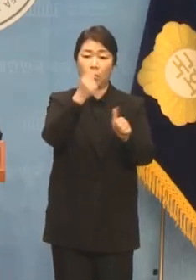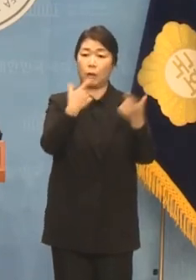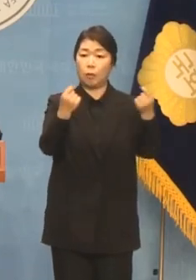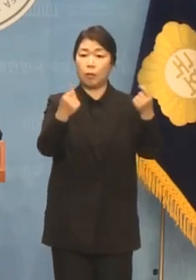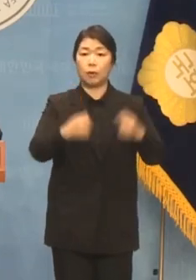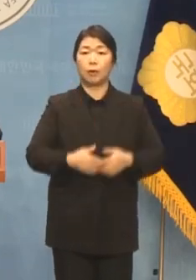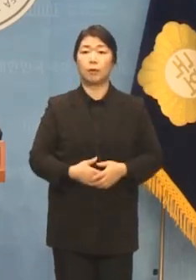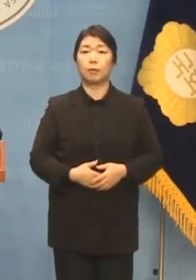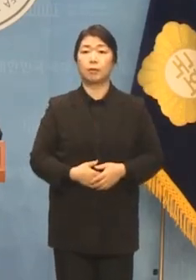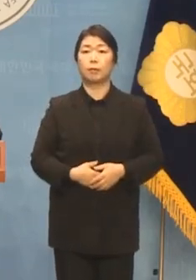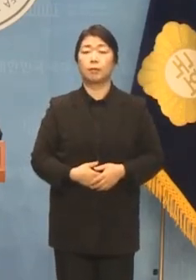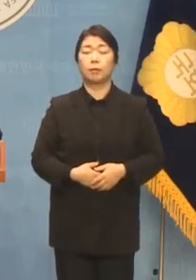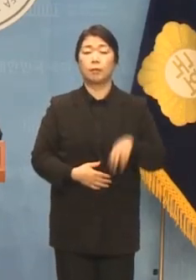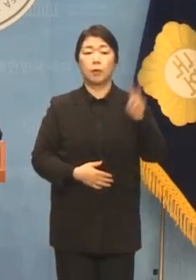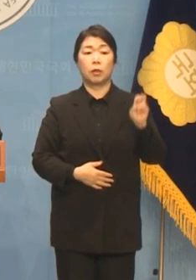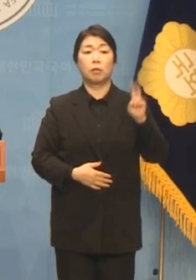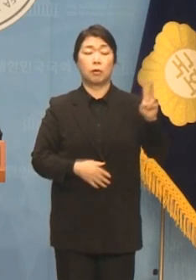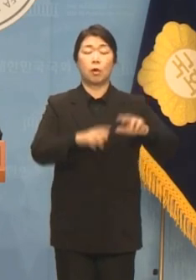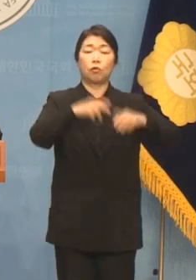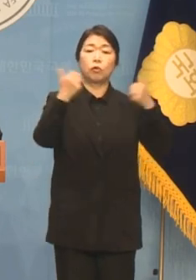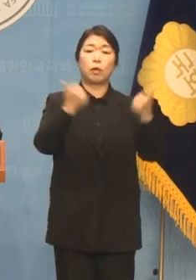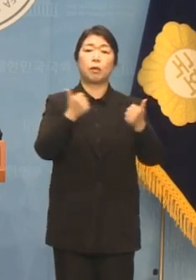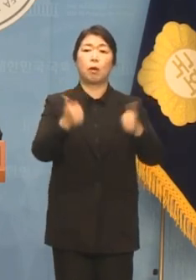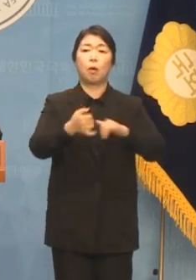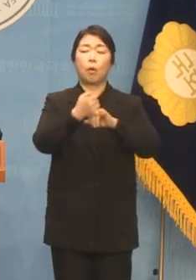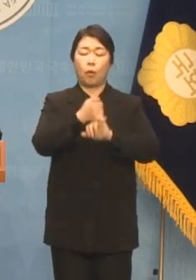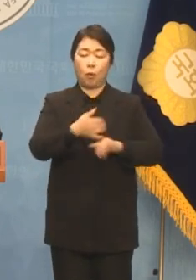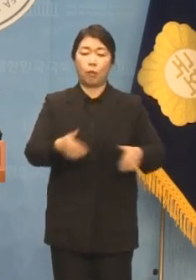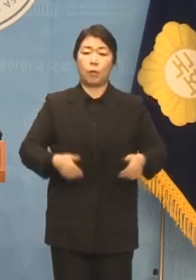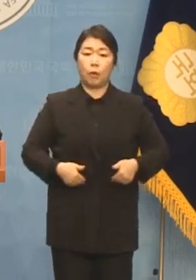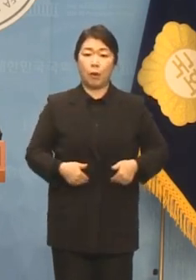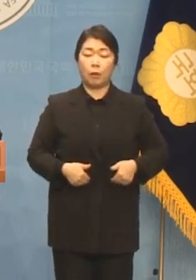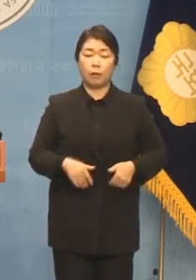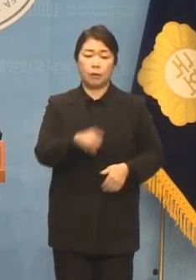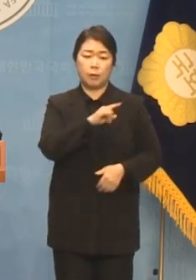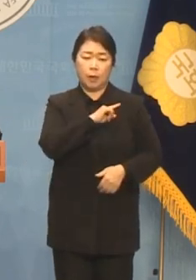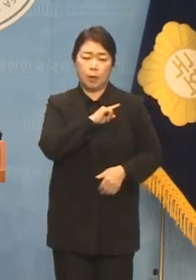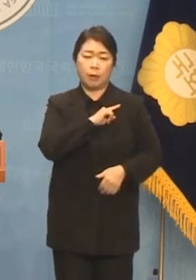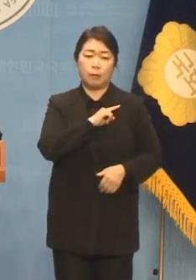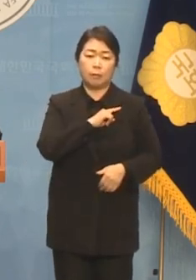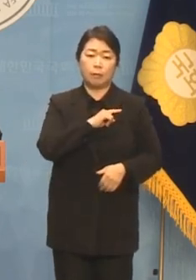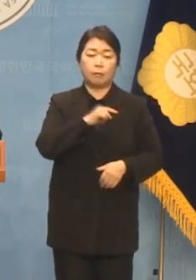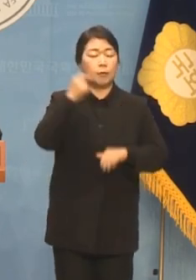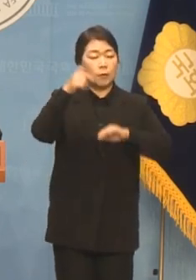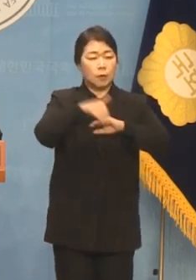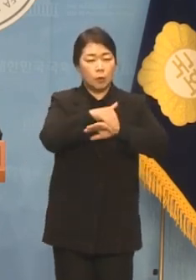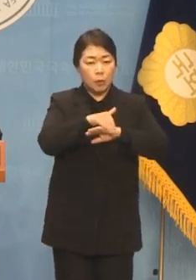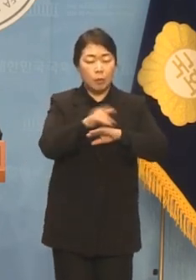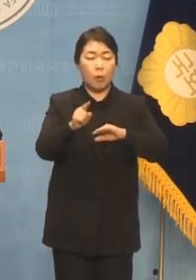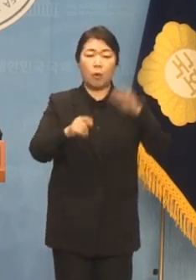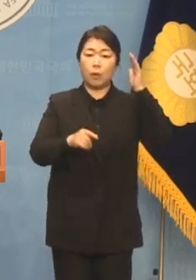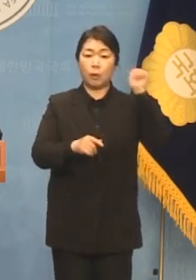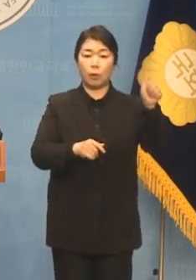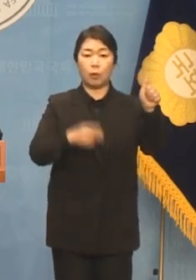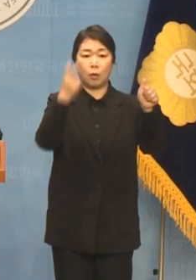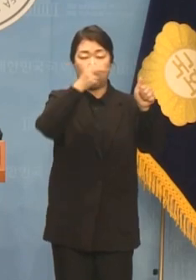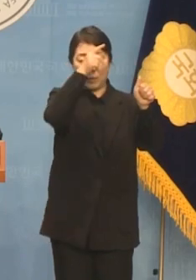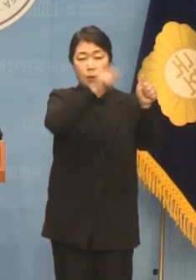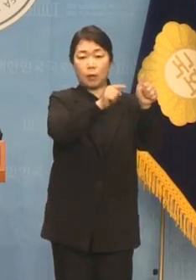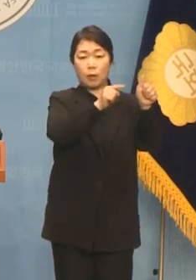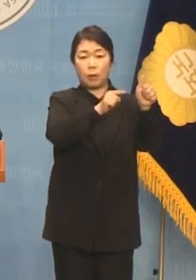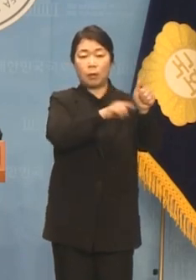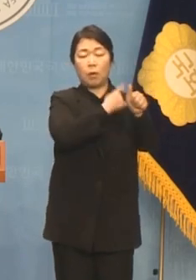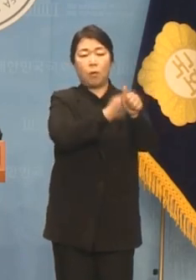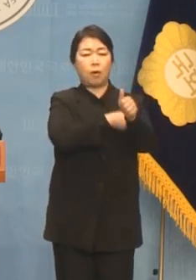같았습니다 22대 국회에서 꼭 필요한 최우선 정책으로 대통령 검찰의